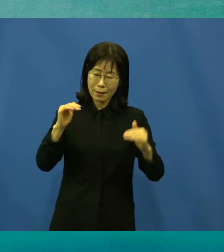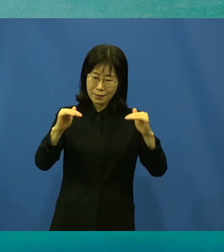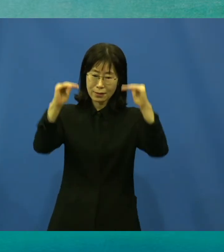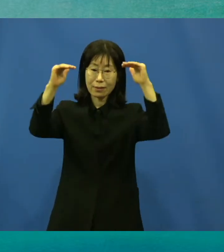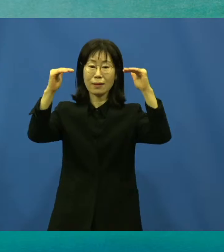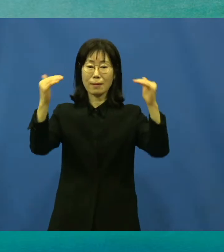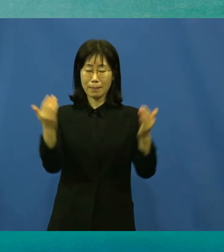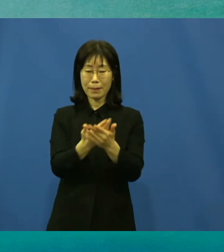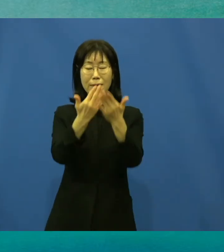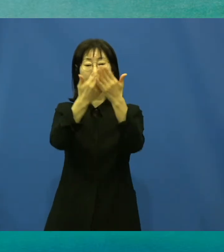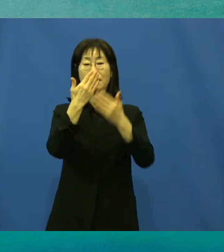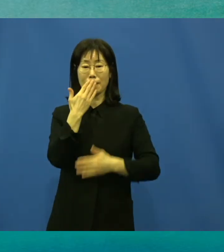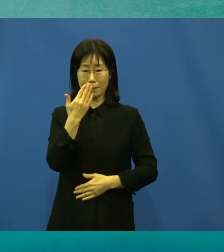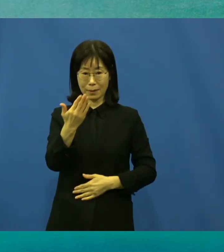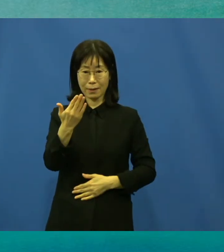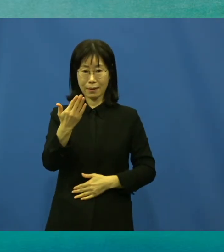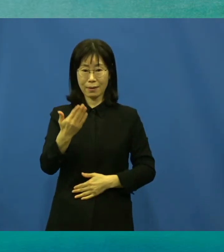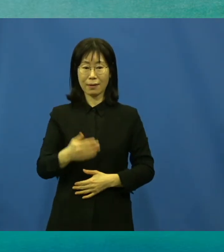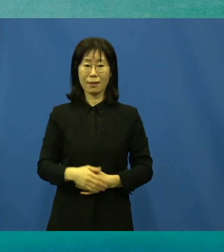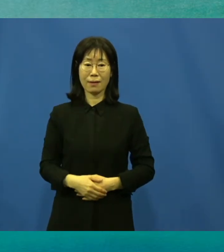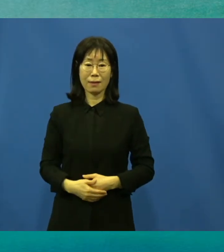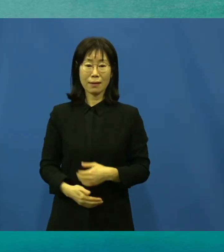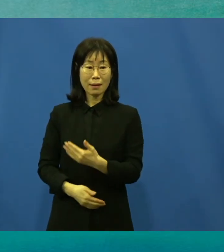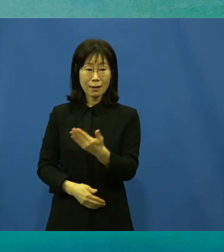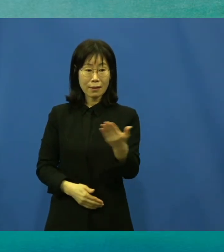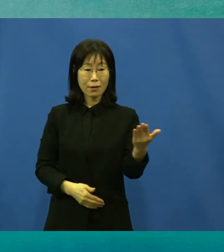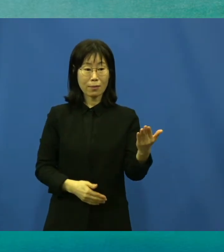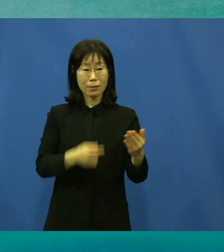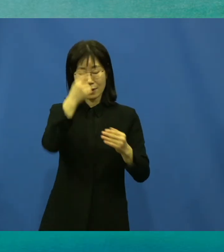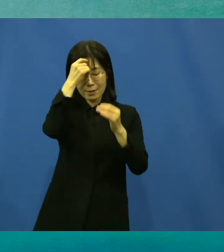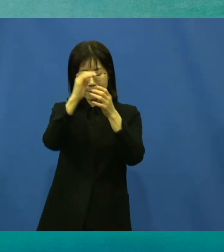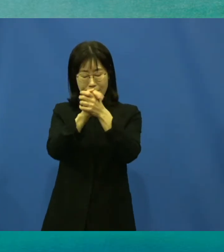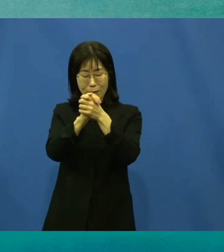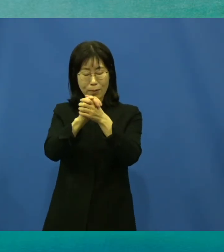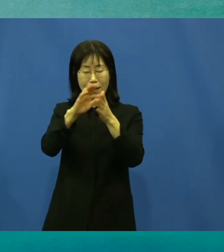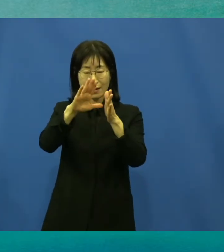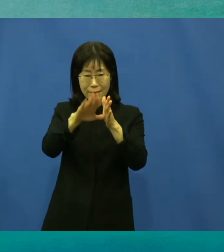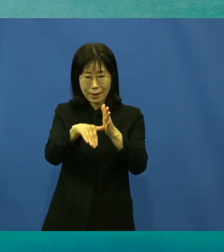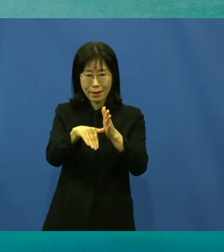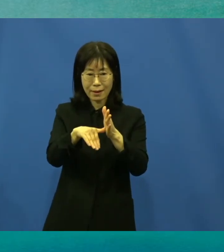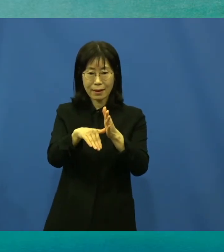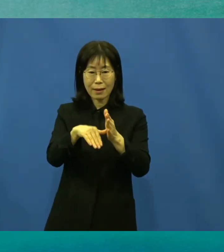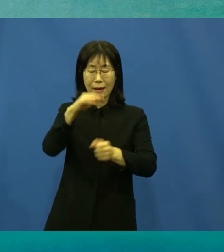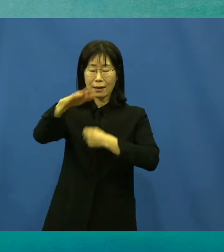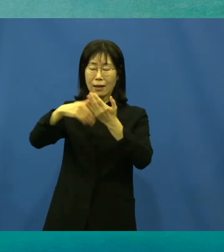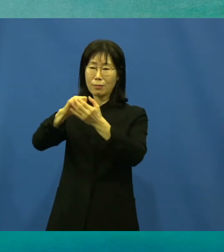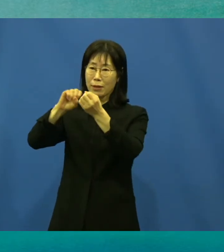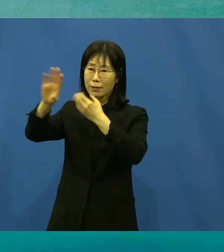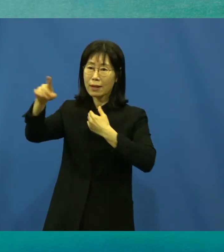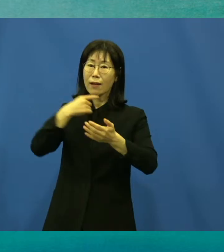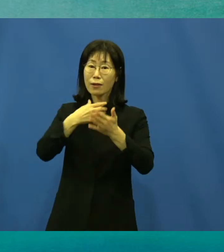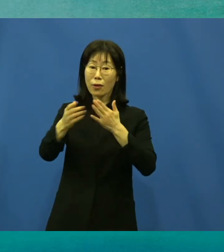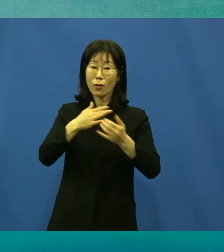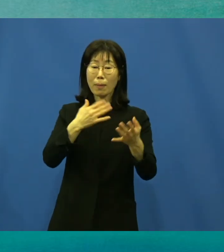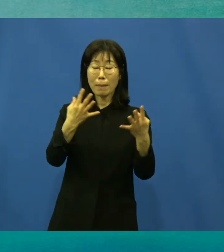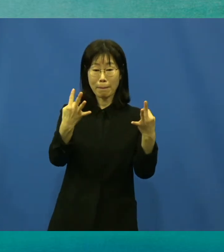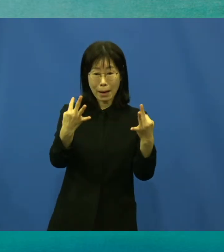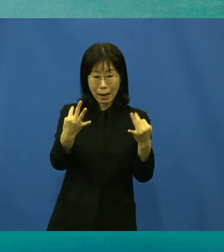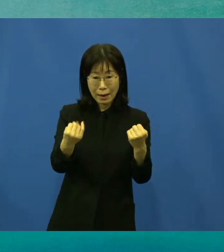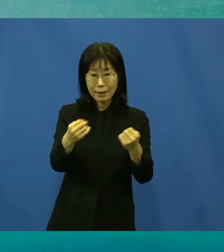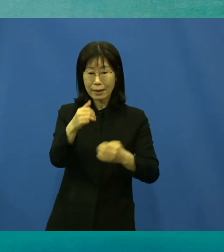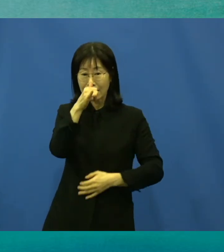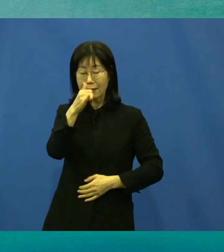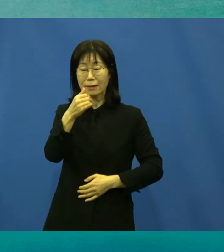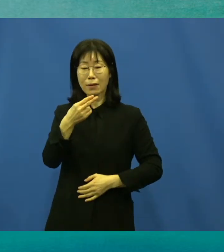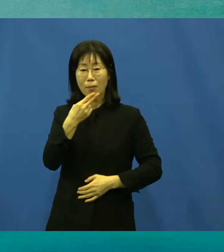여러분들의 삶의 가운데, 기도하는 가운데 얼마나 응답을 체험해 보았는가, 이게 우리의 신앙의